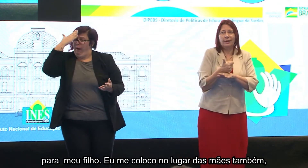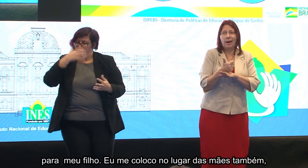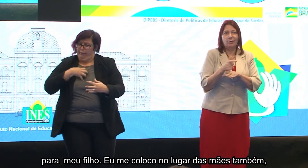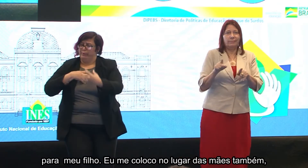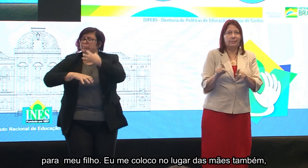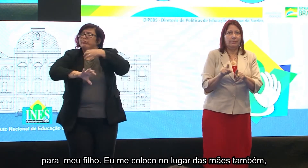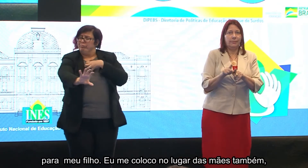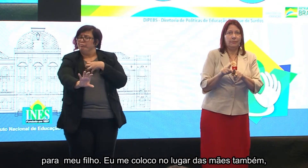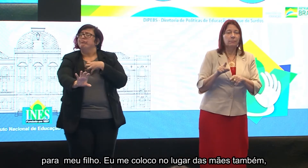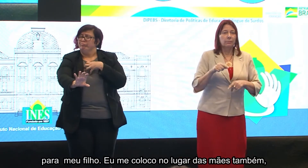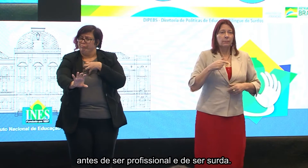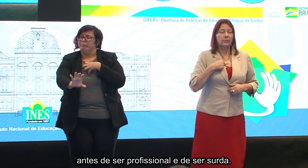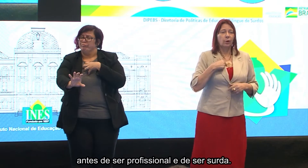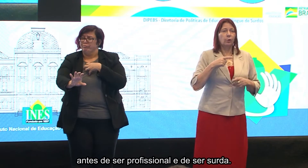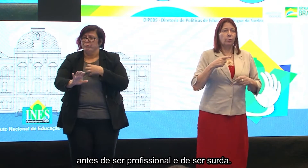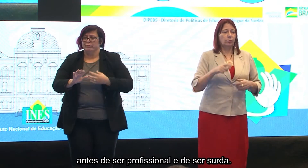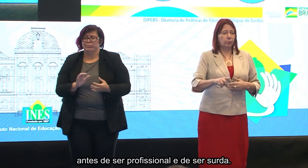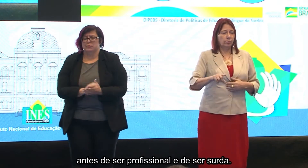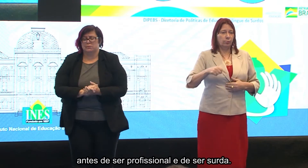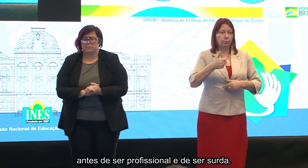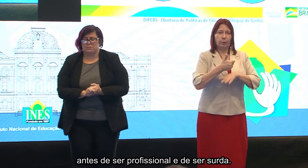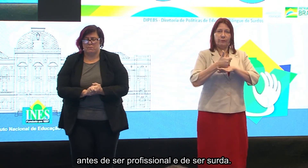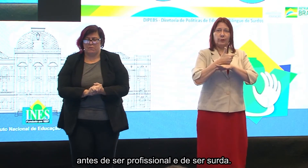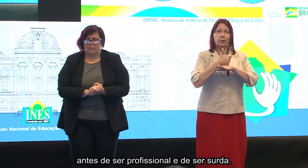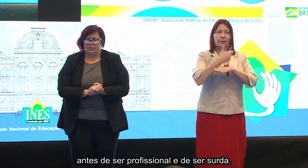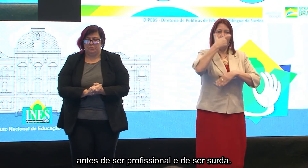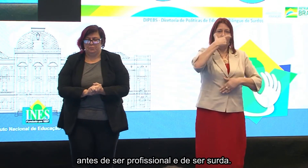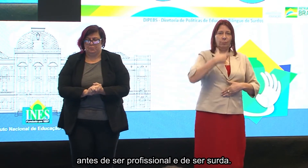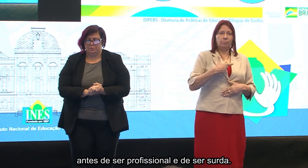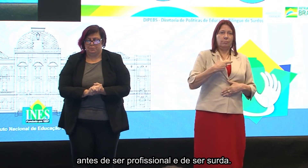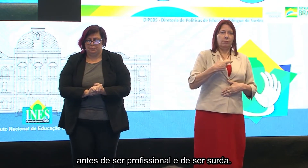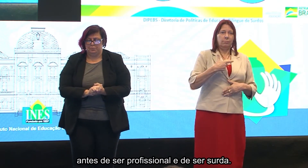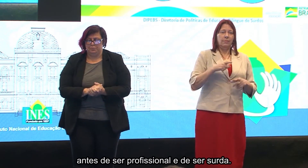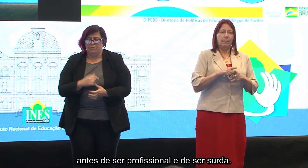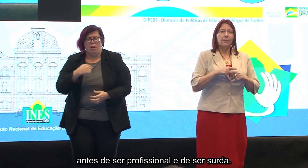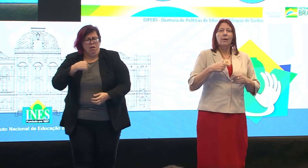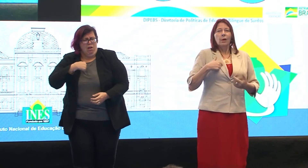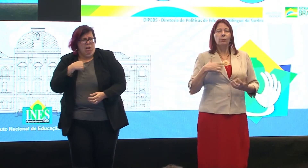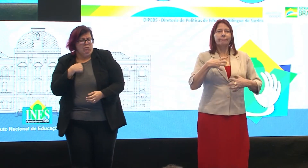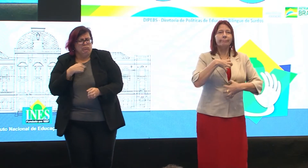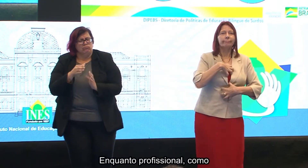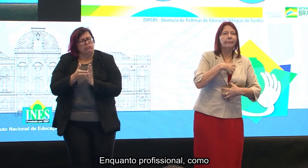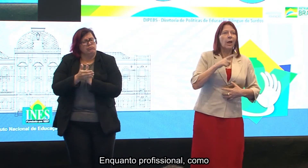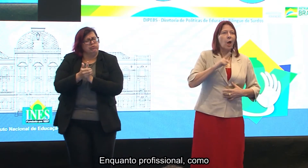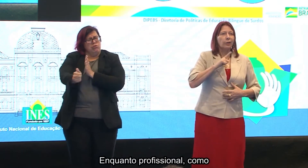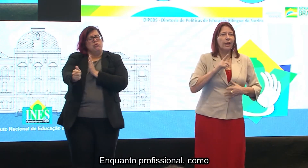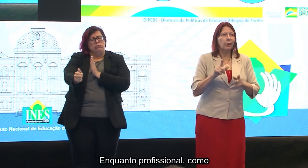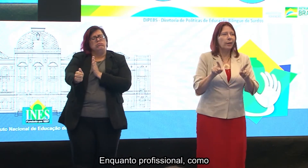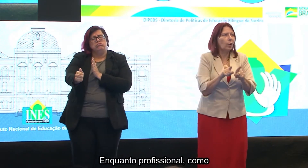das mães também, antes de ser profissional e antes de ser surda também. Enquanto